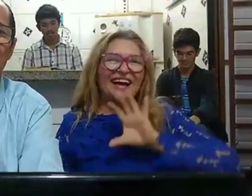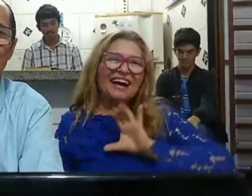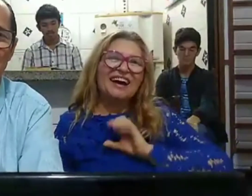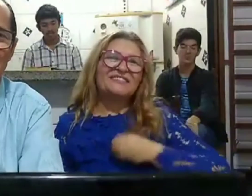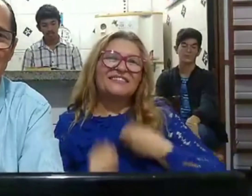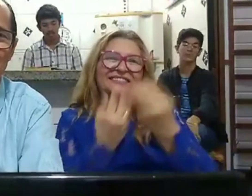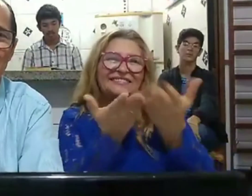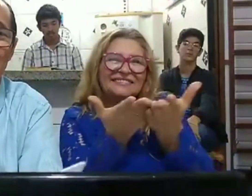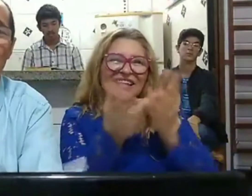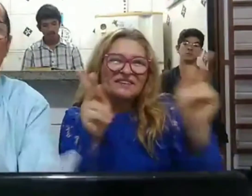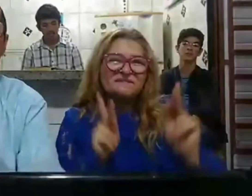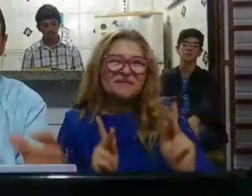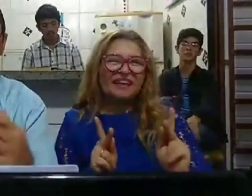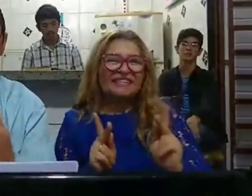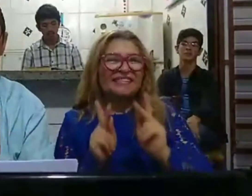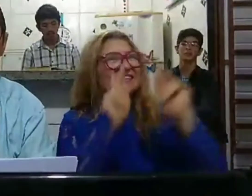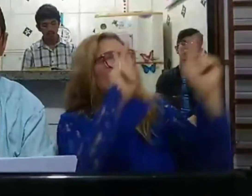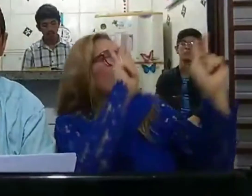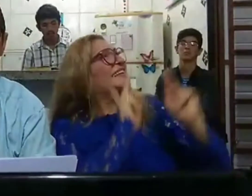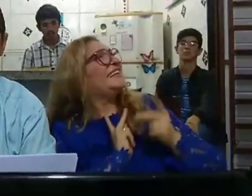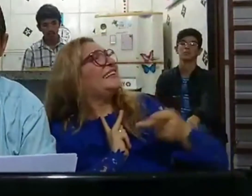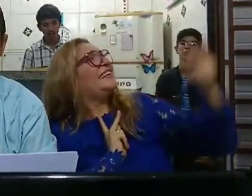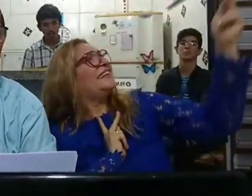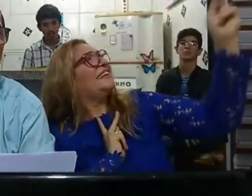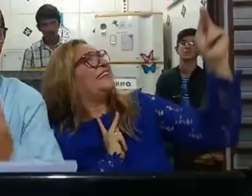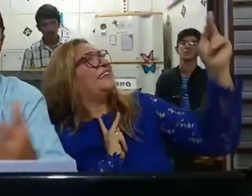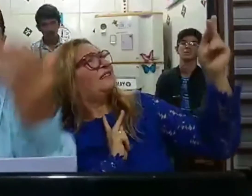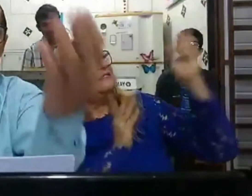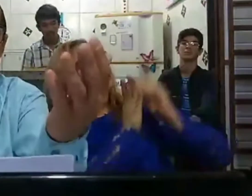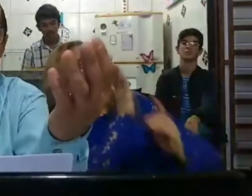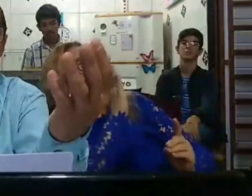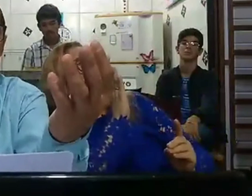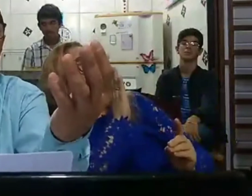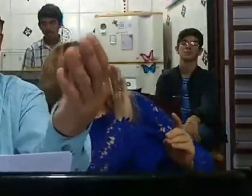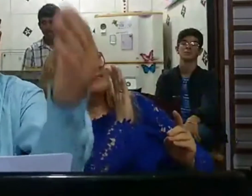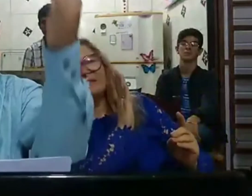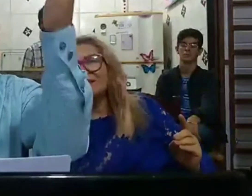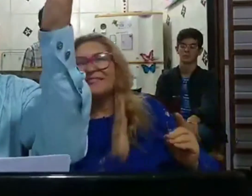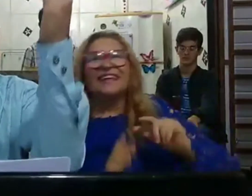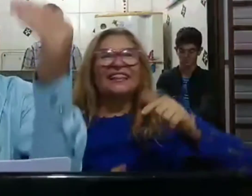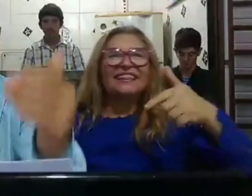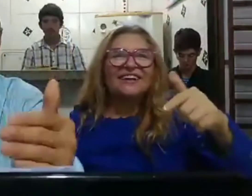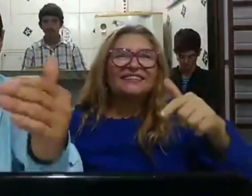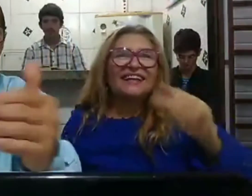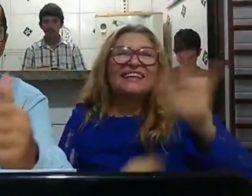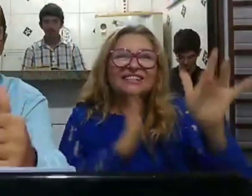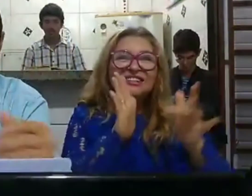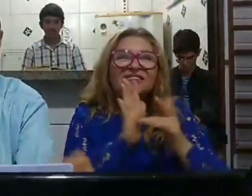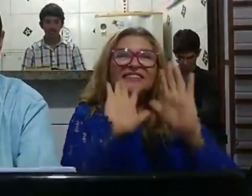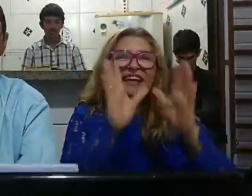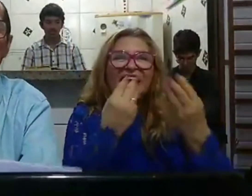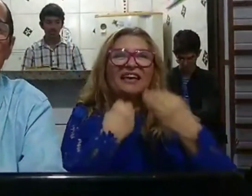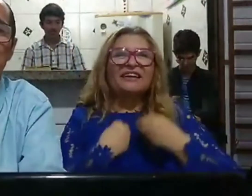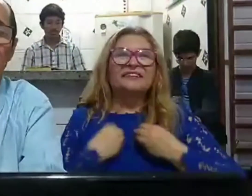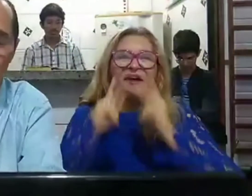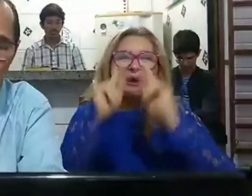perfeita com ele. Não há mais inimizade entre a minha pessoa e Deus, porque Jesus produziu a paz, ele